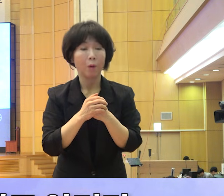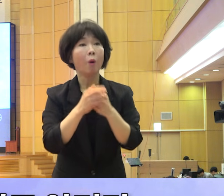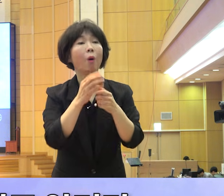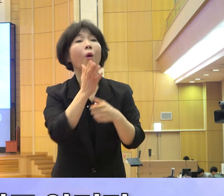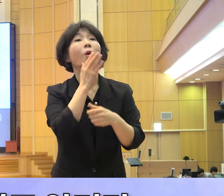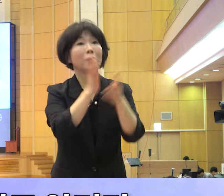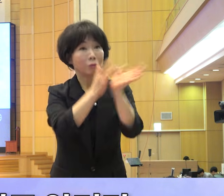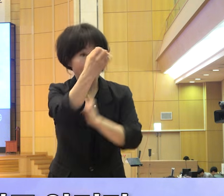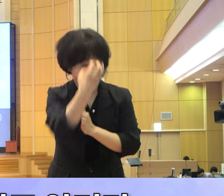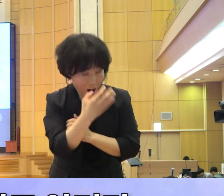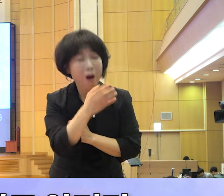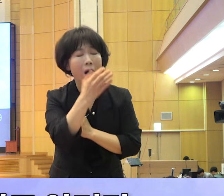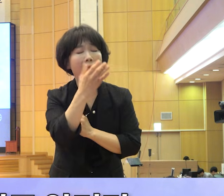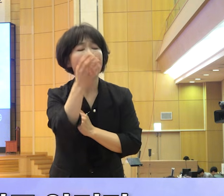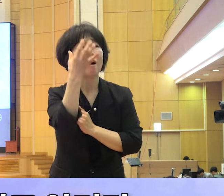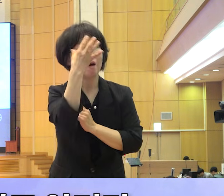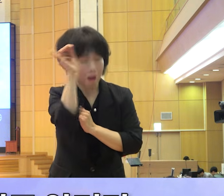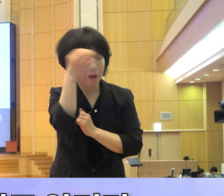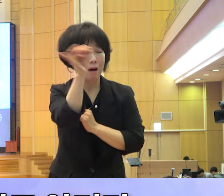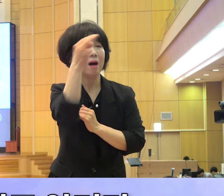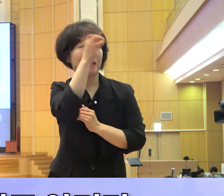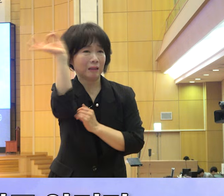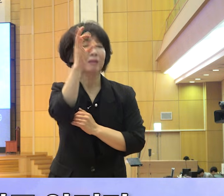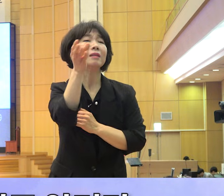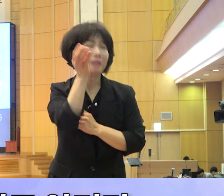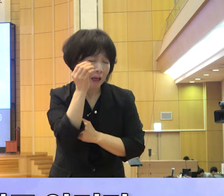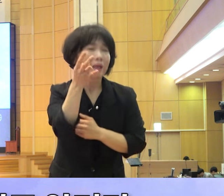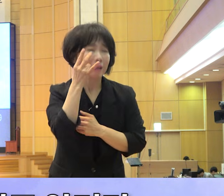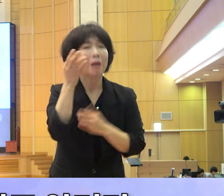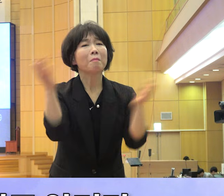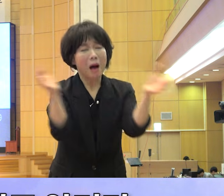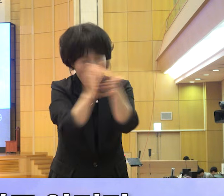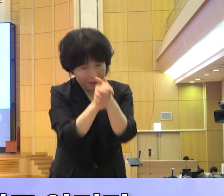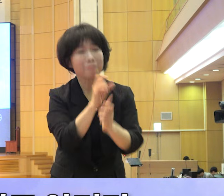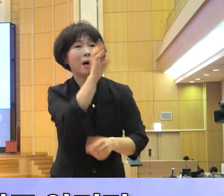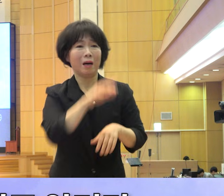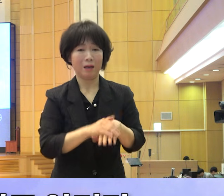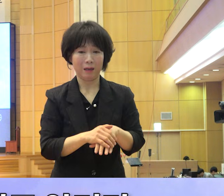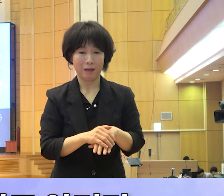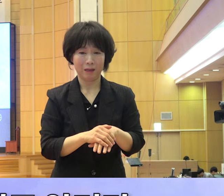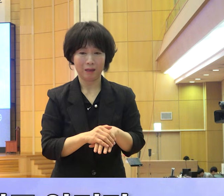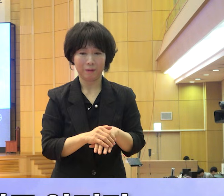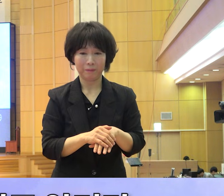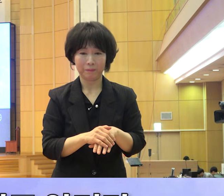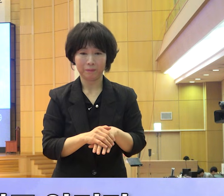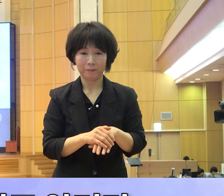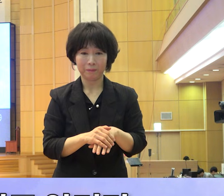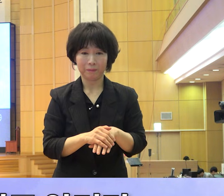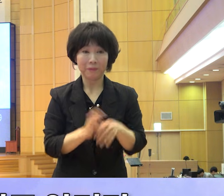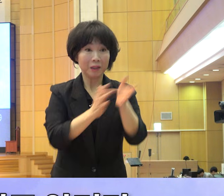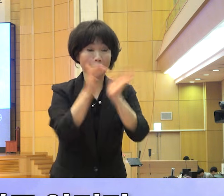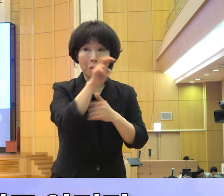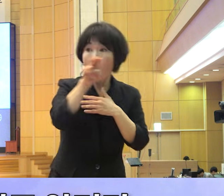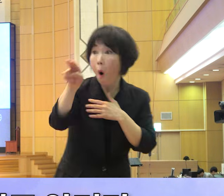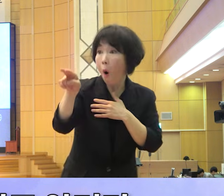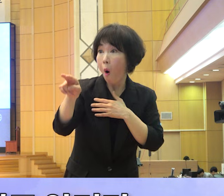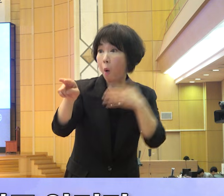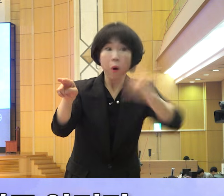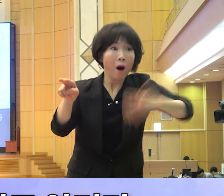그랬거든요. 그러니까 예수님이 말하기를 여자여 내 믿음이